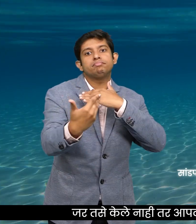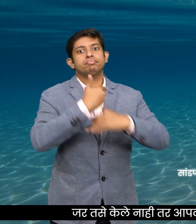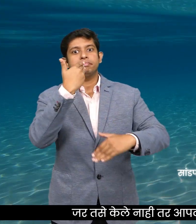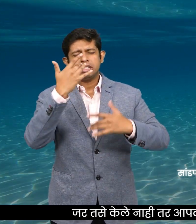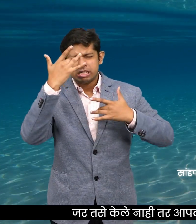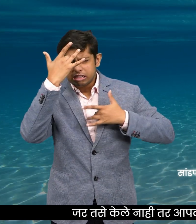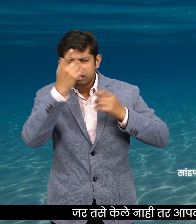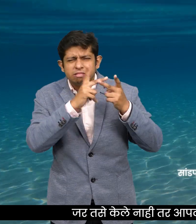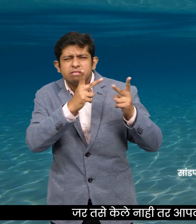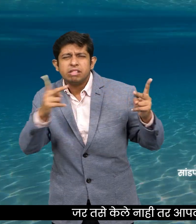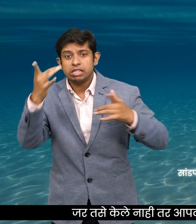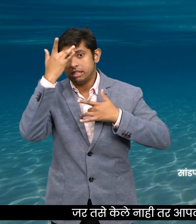शकतात.